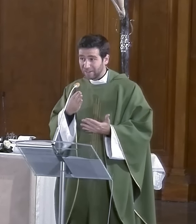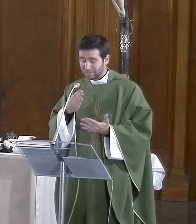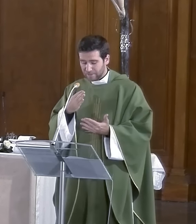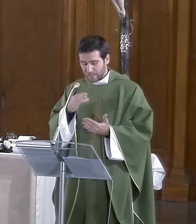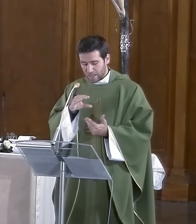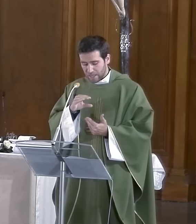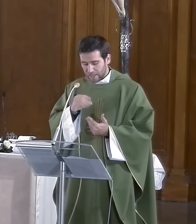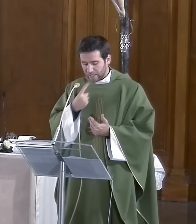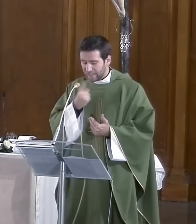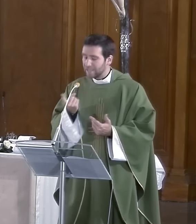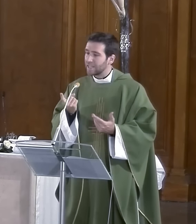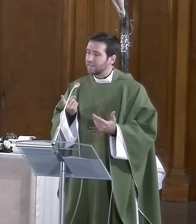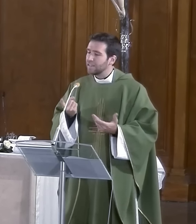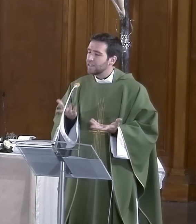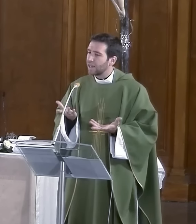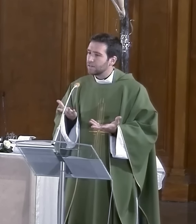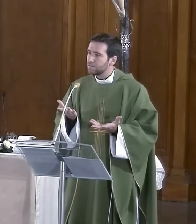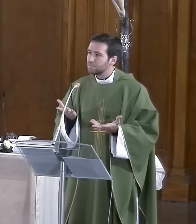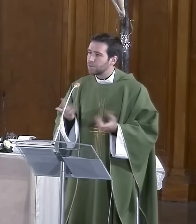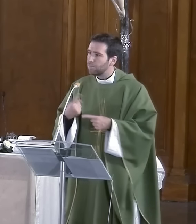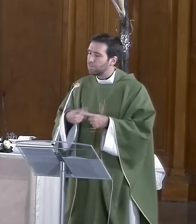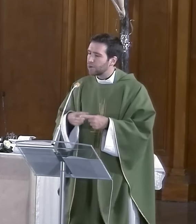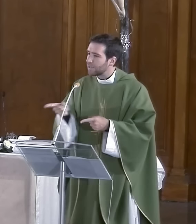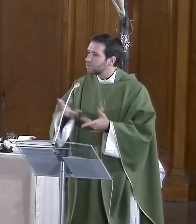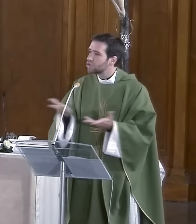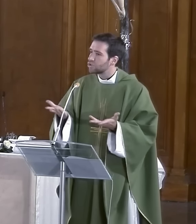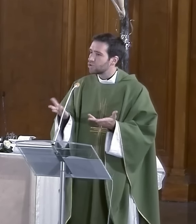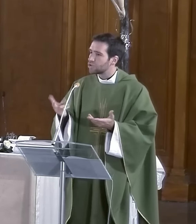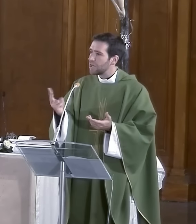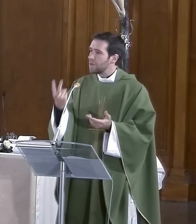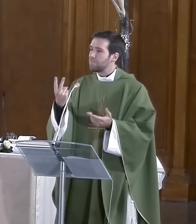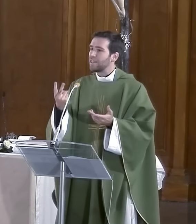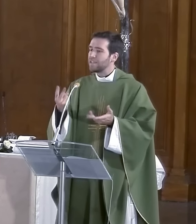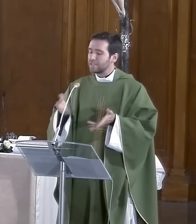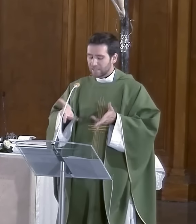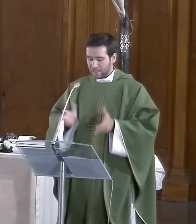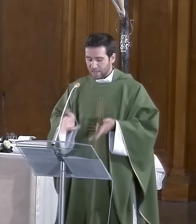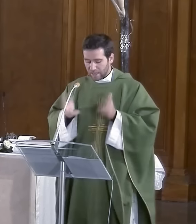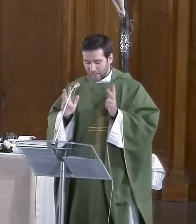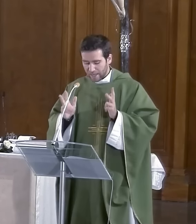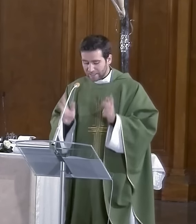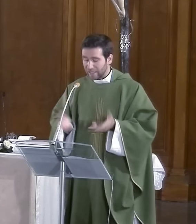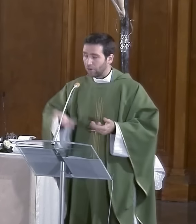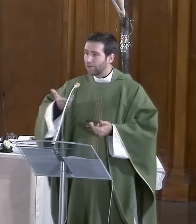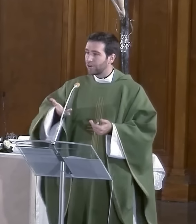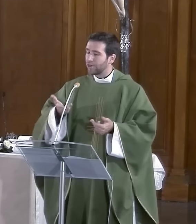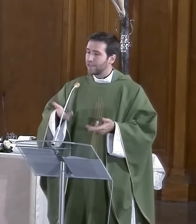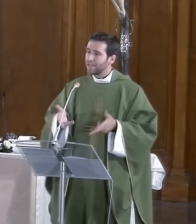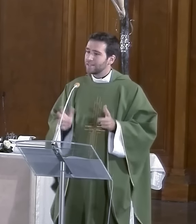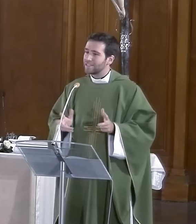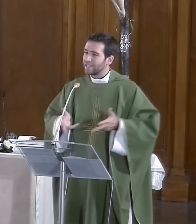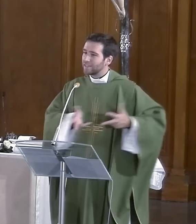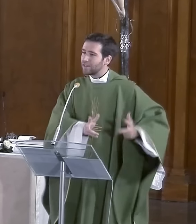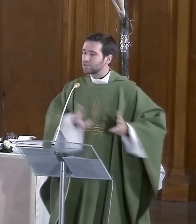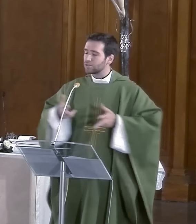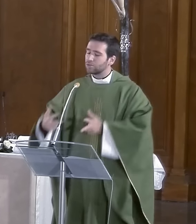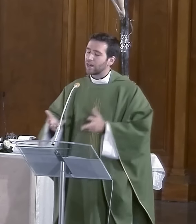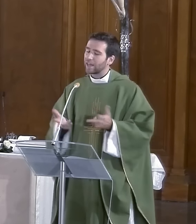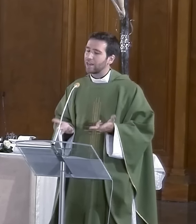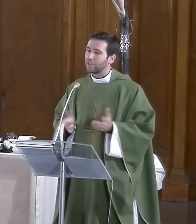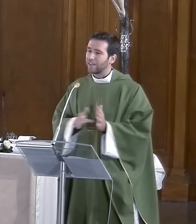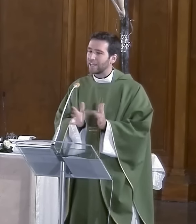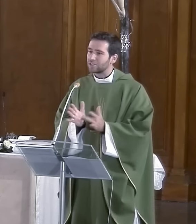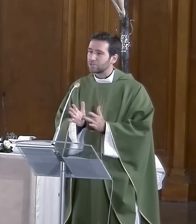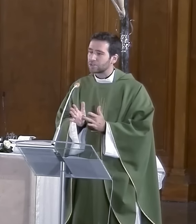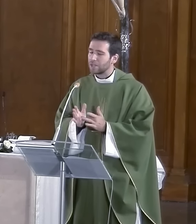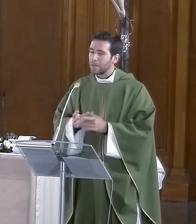y se enfadan, ¿no? Y se indignan. Pero ¿por qué vosotros pedís este honor de sentaros uno a cada